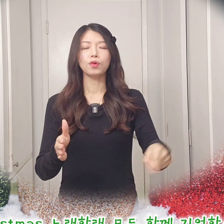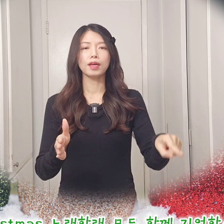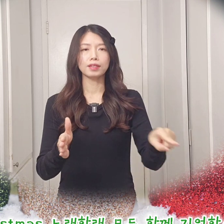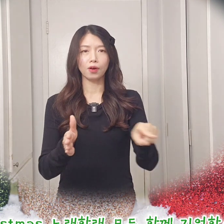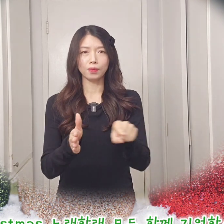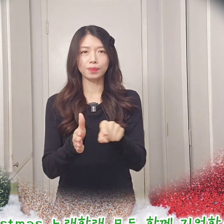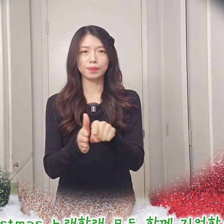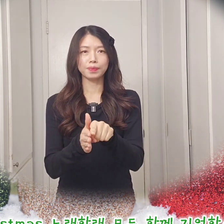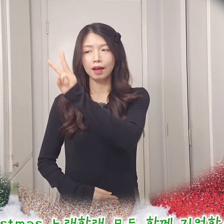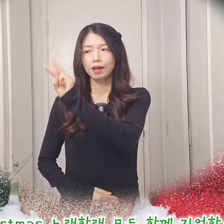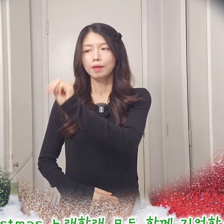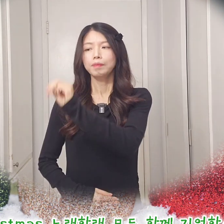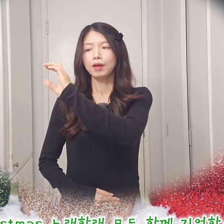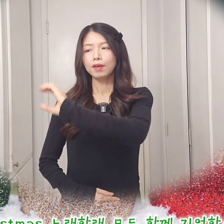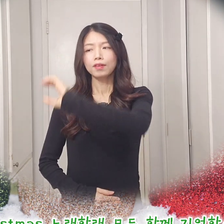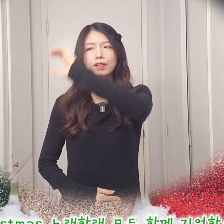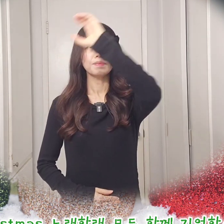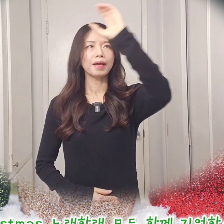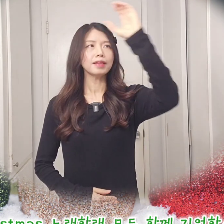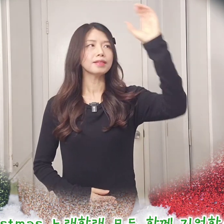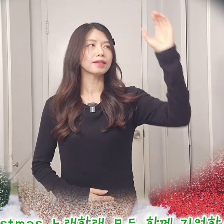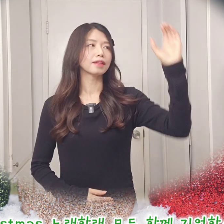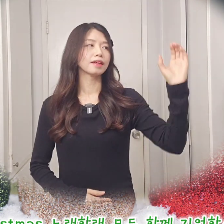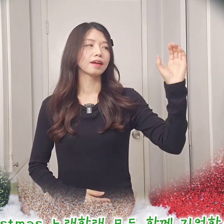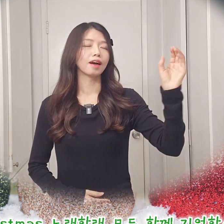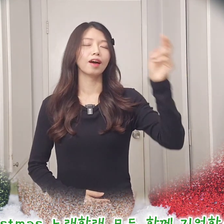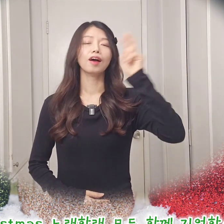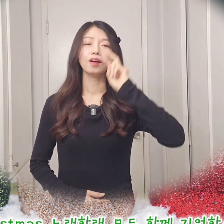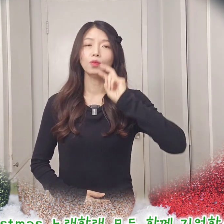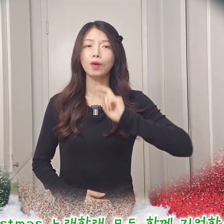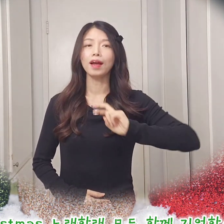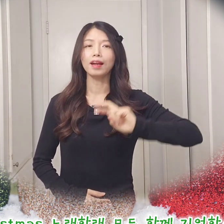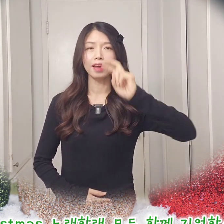위해서. 메리 크리스마스. 노래할래.